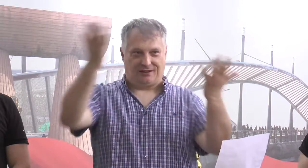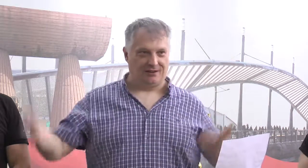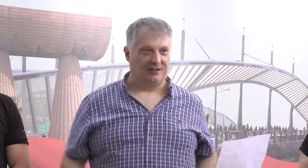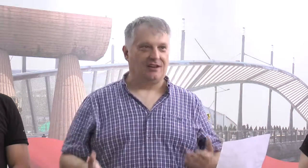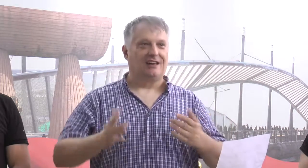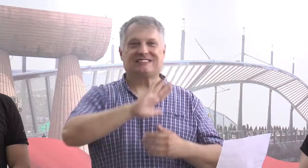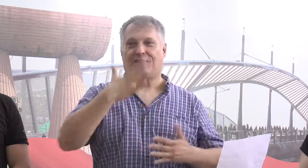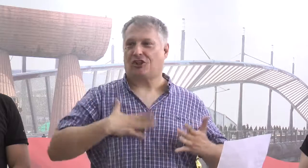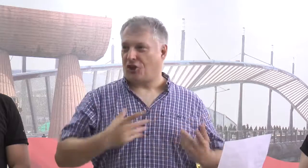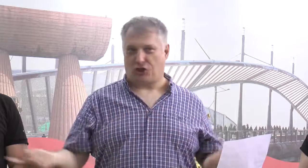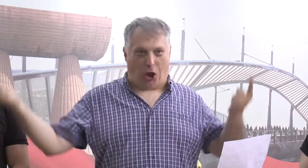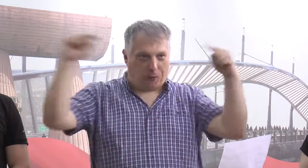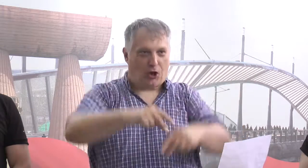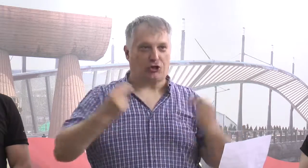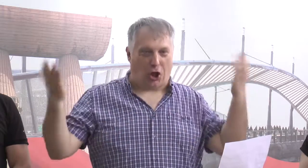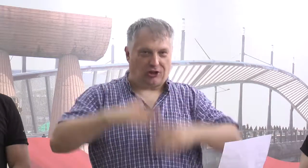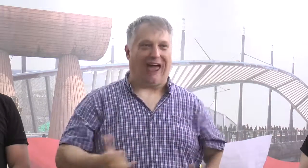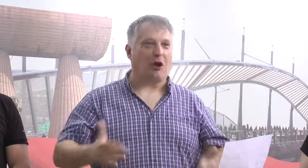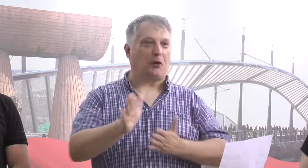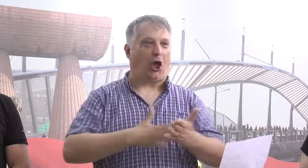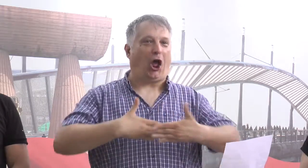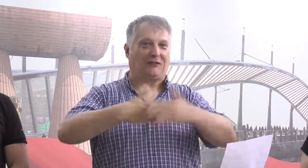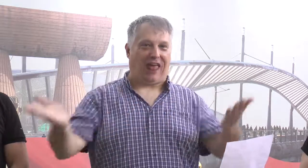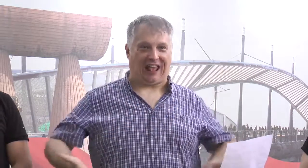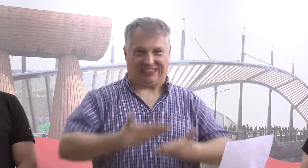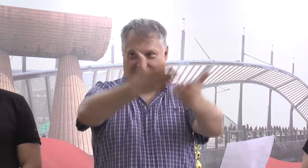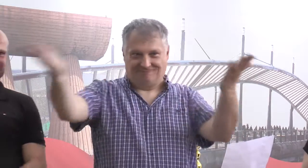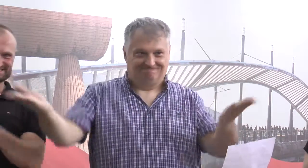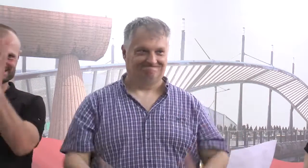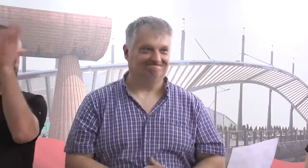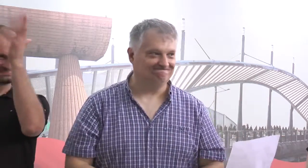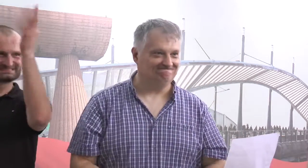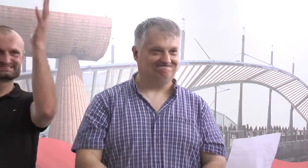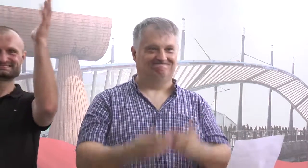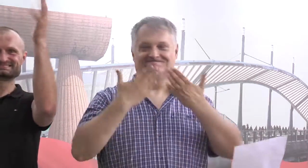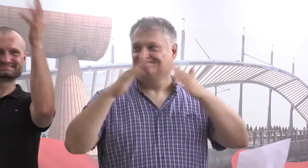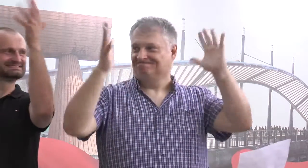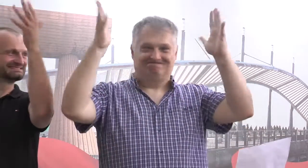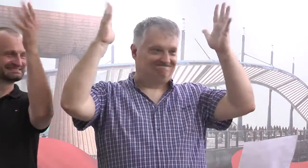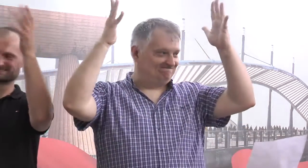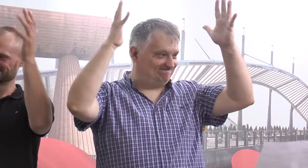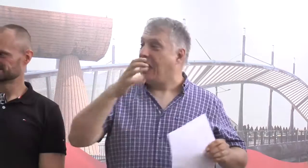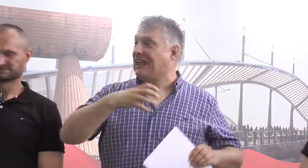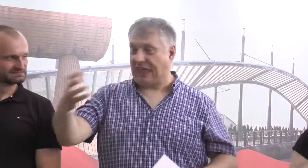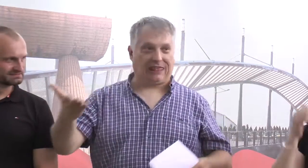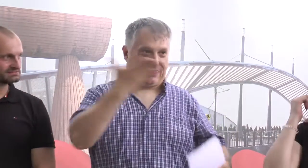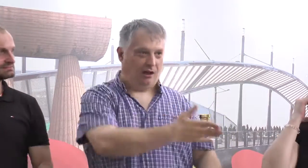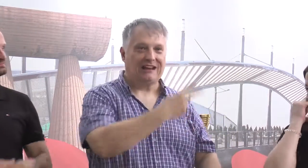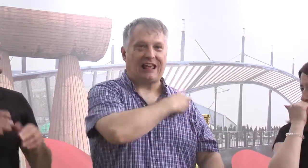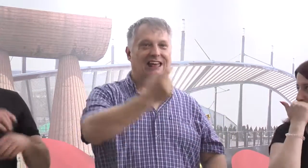je domaćin Kosovska Mitrovica, mnogo mi je drago što ste svi došli i sad bih želeo da proglasim da je izložba otvorena.